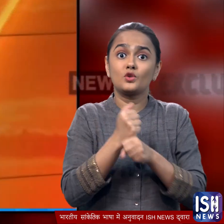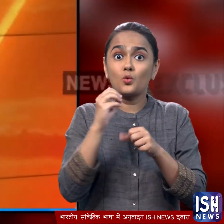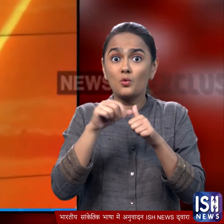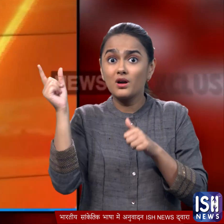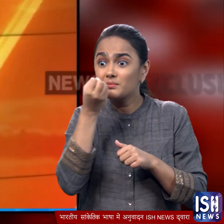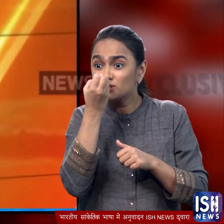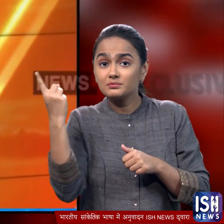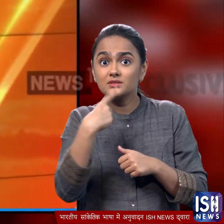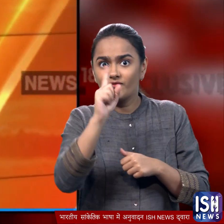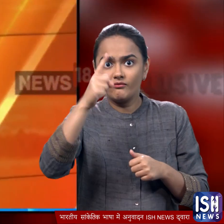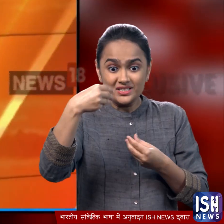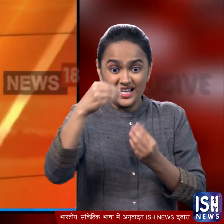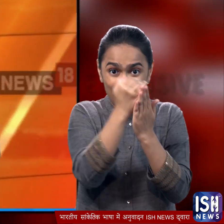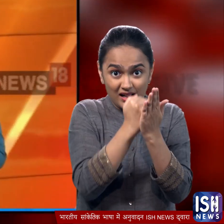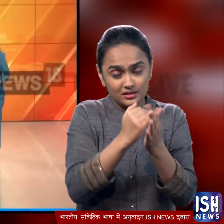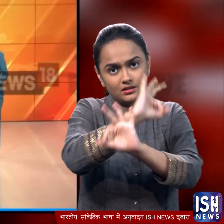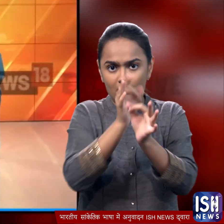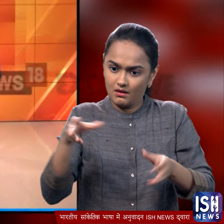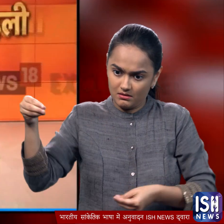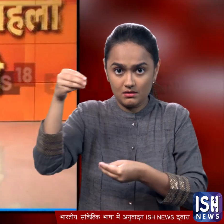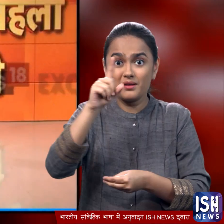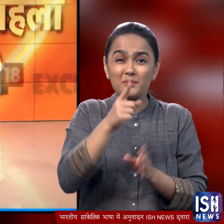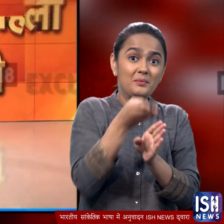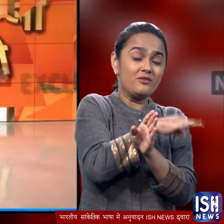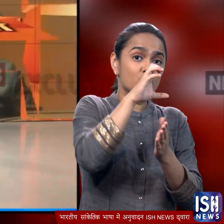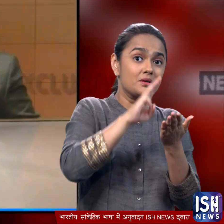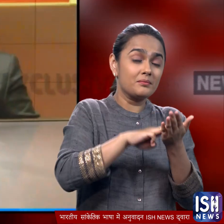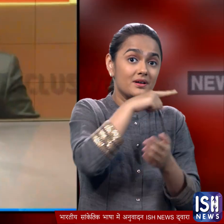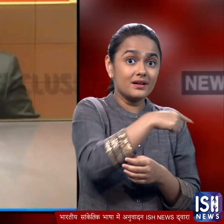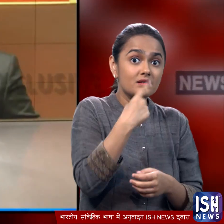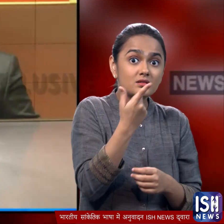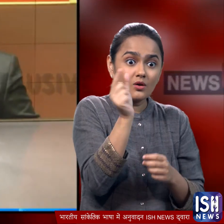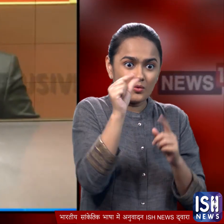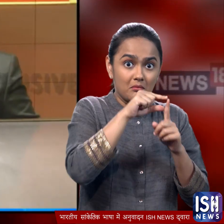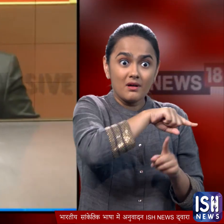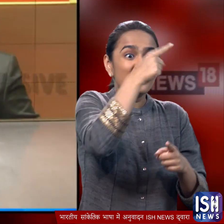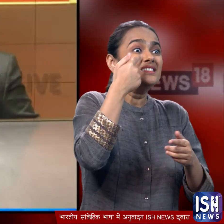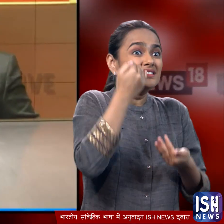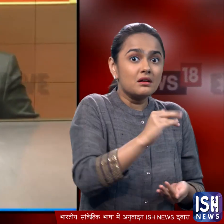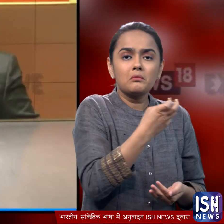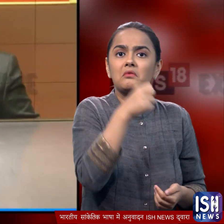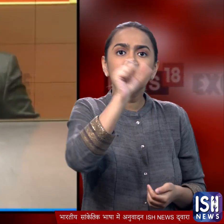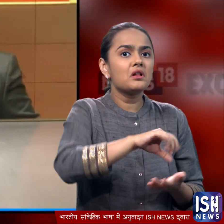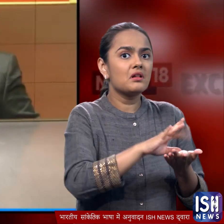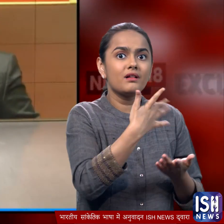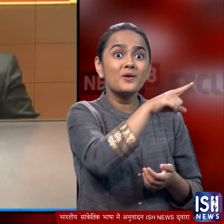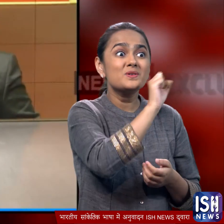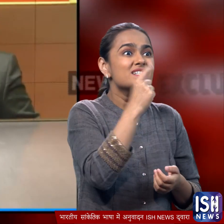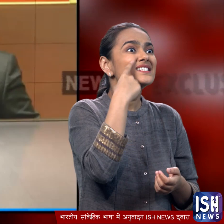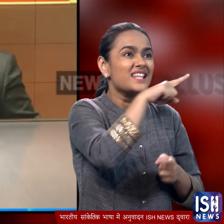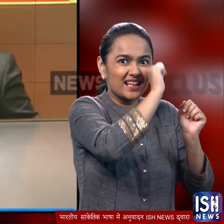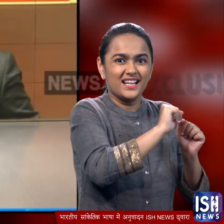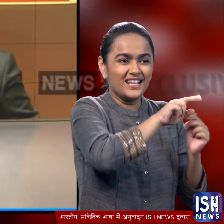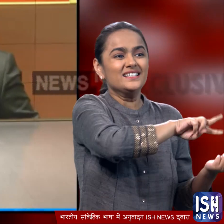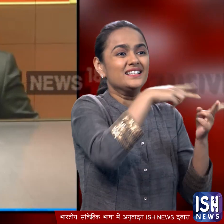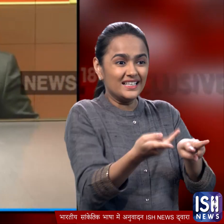के लिए बीजेपी ने उम्मीदवारों की पहली लिस्ट जारी कर दी, लेकिन पूर्व मुख्यमंत्री मनोहर पर्रिकर के बेटे उत्पल पर्रिकर को टिकट नहीं मिला। खबर है कि वो अपने पिता की